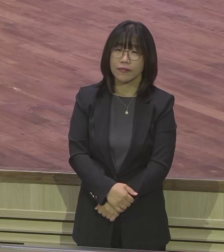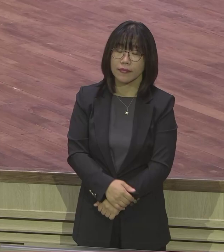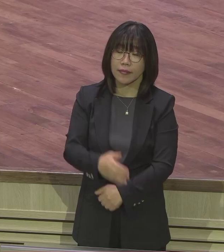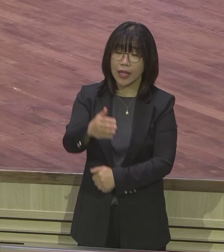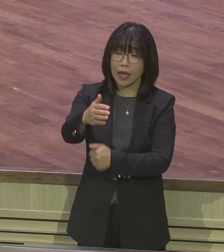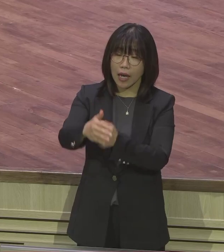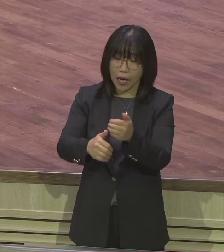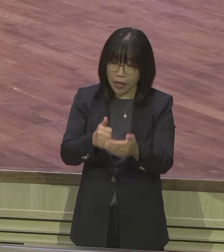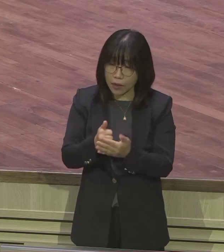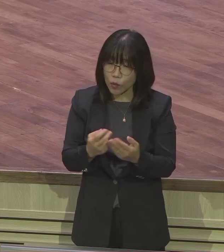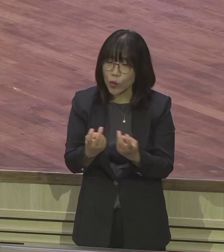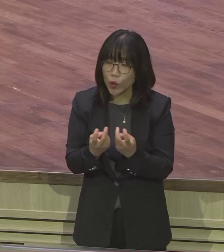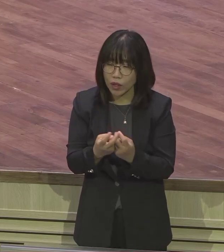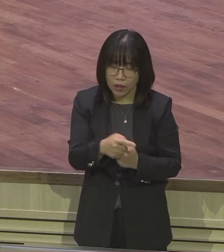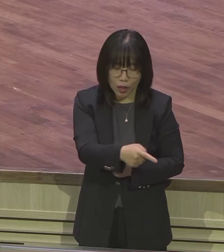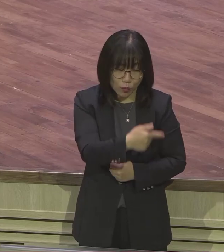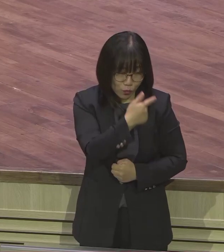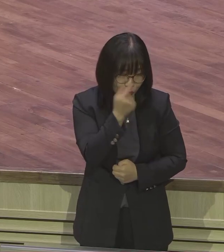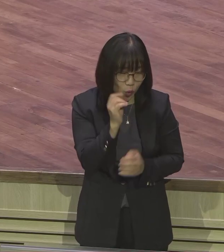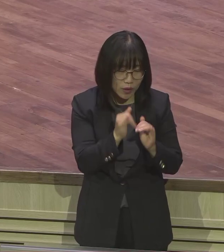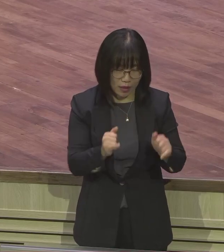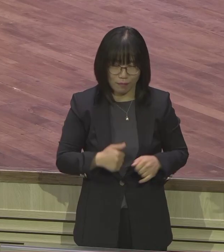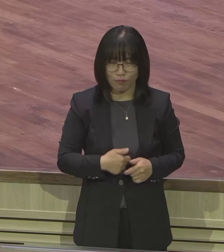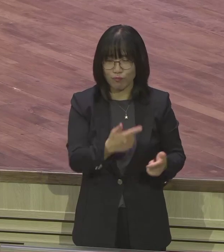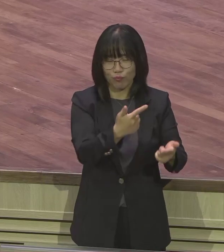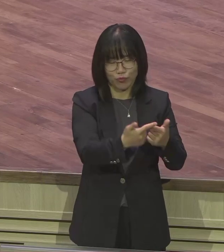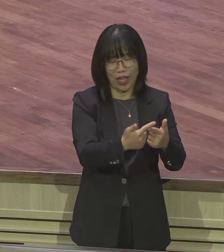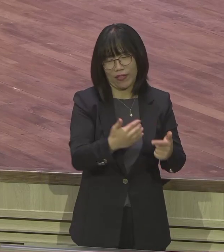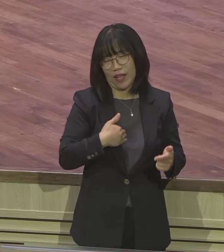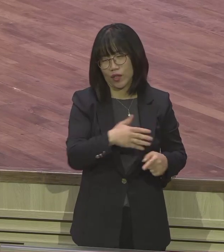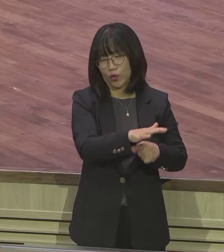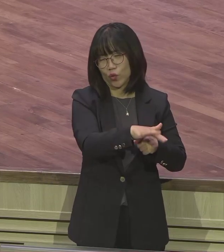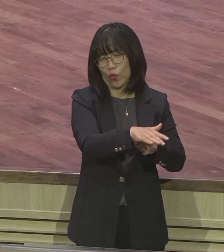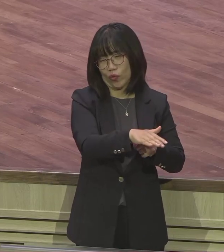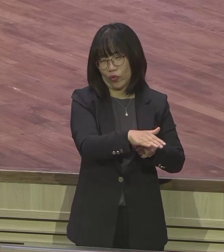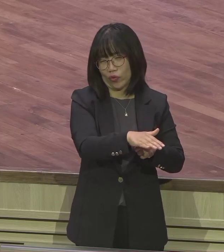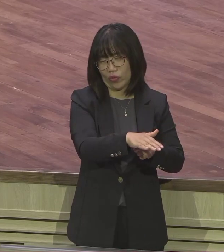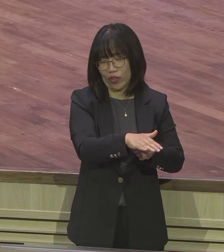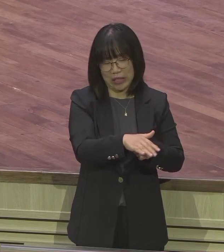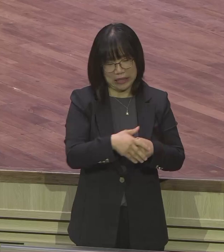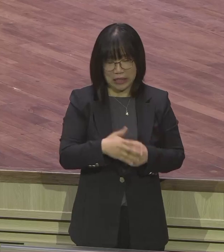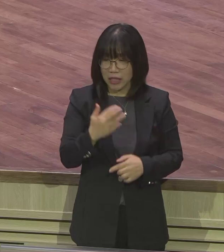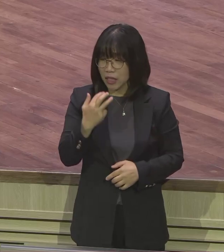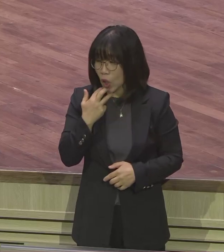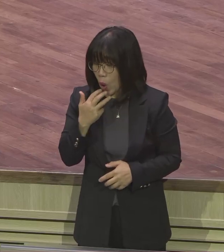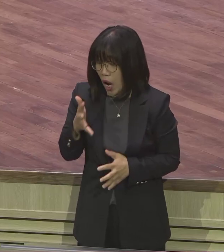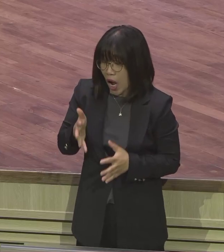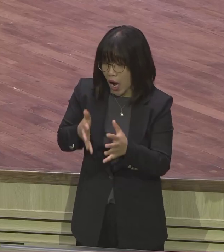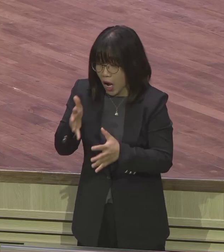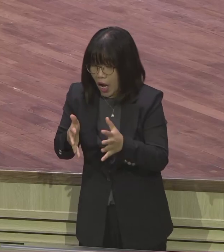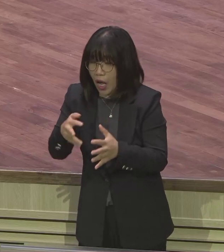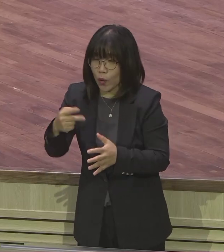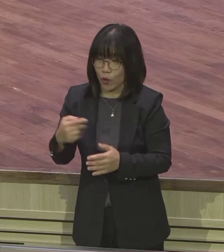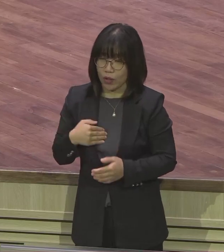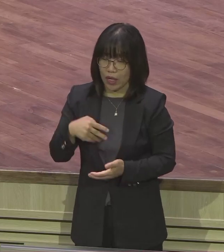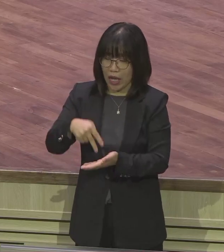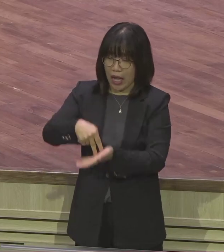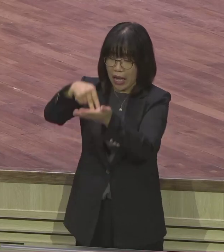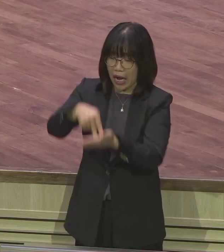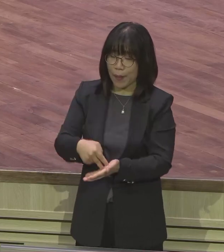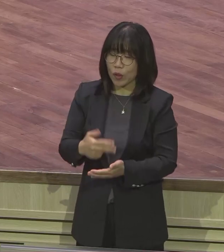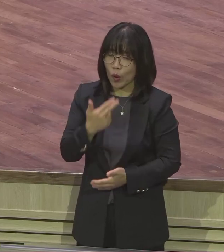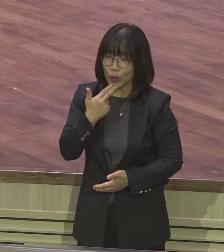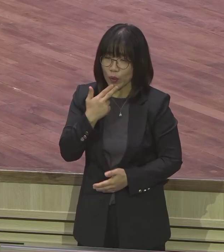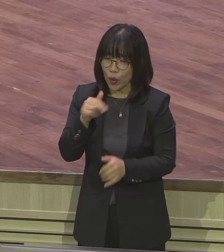하나님 그래 쓰신다니까. 난 부산 촌놈이 서울로 서울지기도 모르면서 목동에서 하나님 이렇게 시작 엘리베이터도 없는 5층에서 지금도